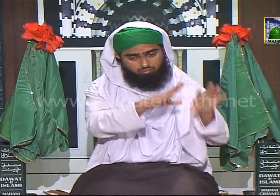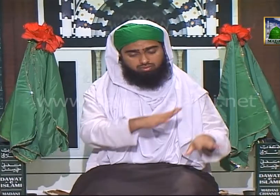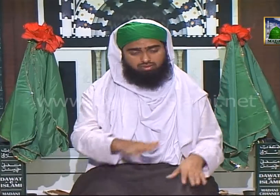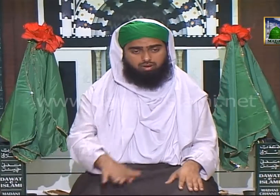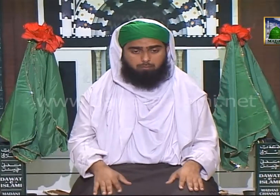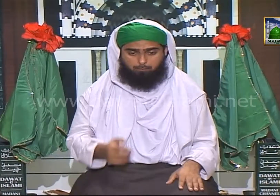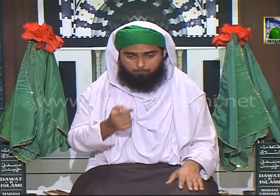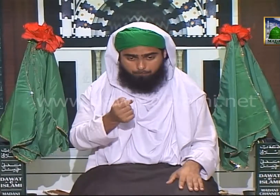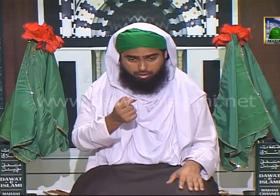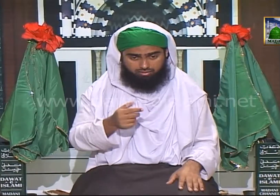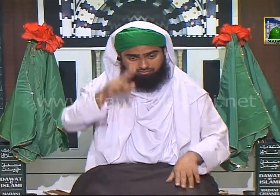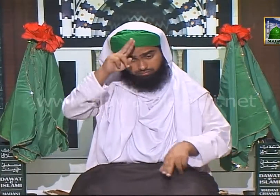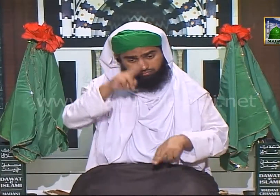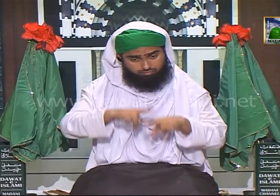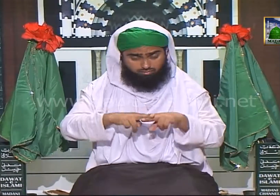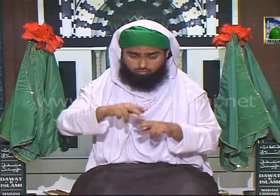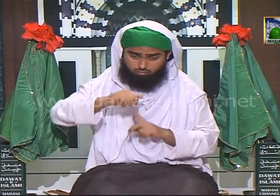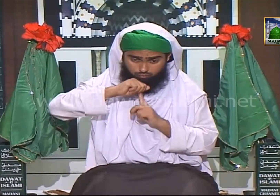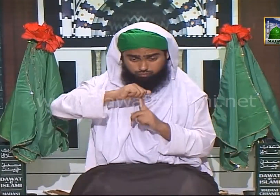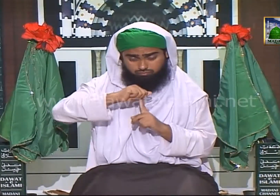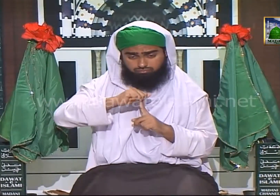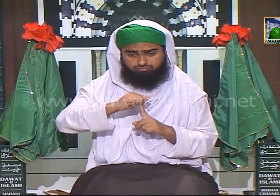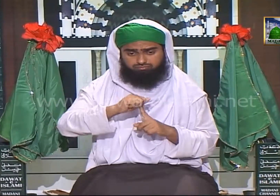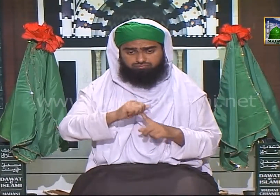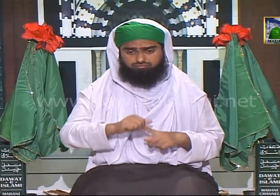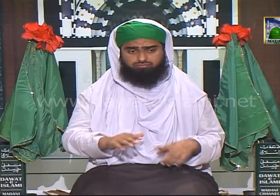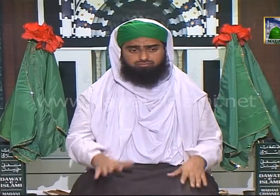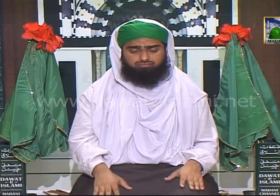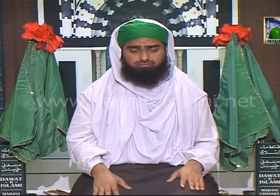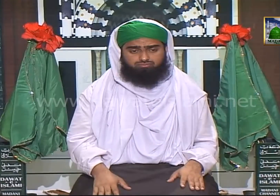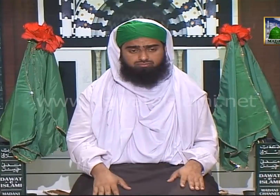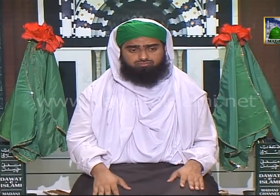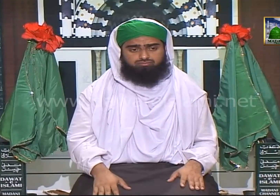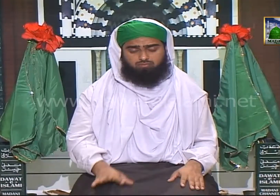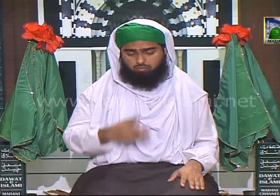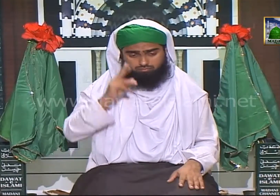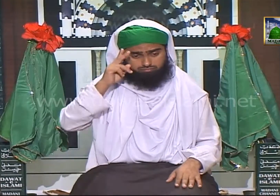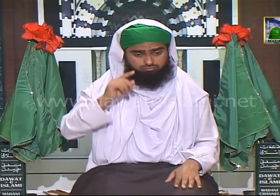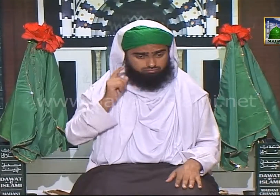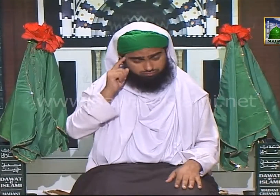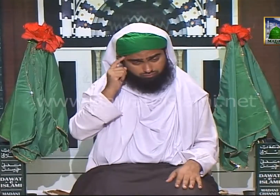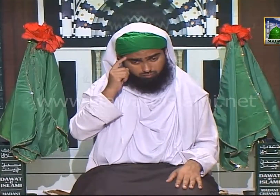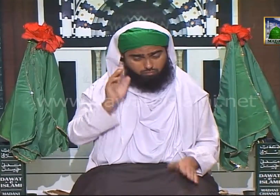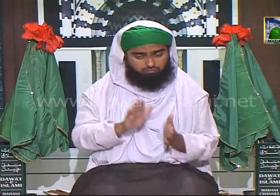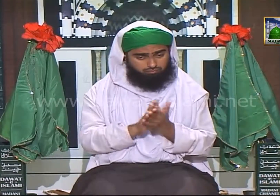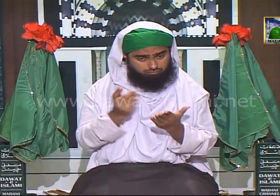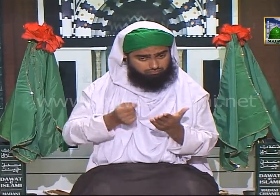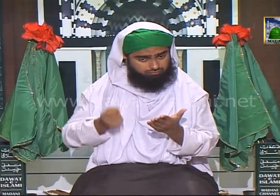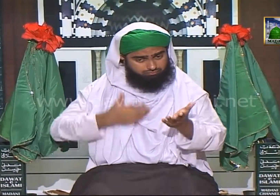پہلے بھی میں نے عرض کیا تھا کہ جس کام میں اجرت دلالتاً ثابت ہوتی ہے کہ اگلا لے گا دینے والا دے گا، دونوں کو